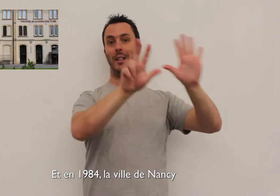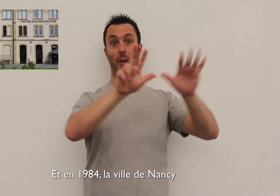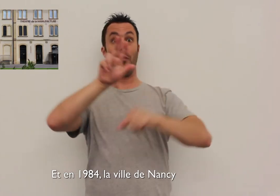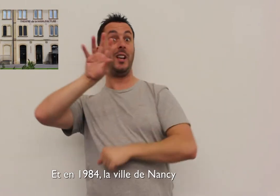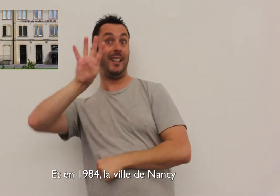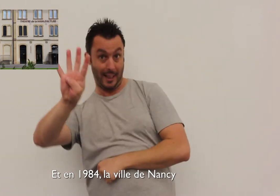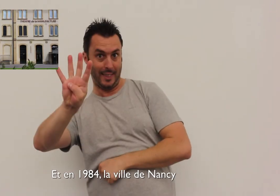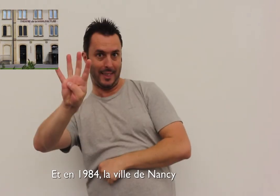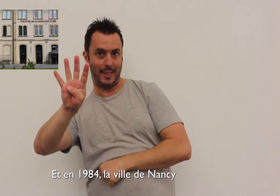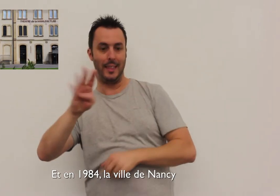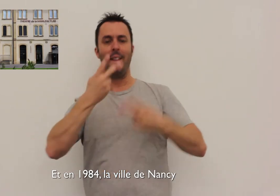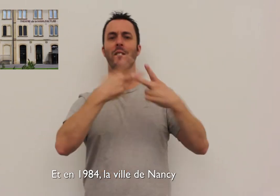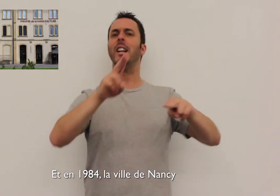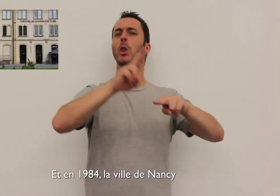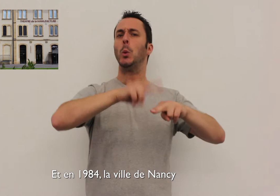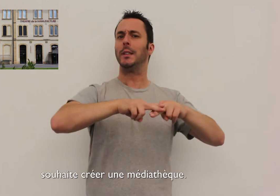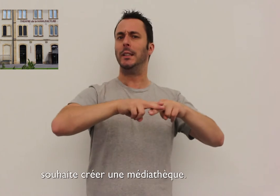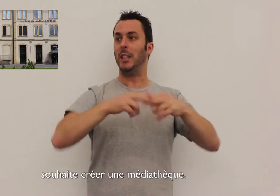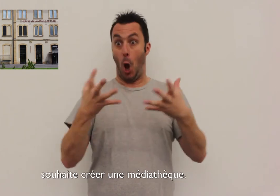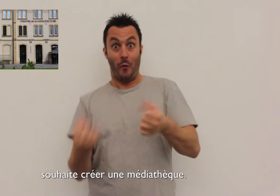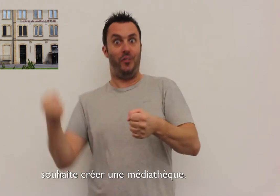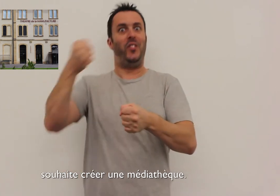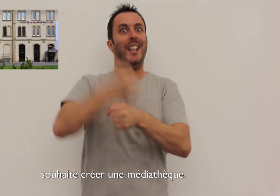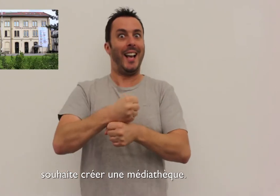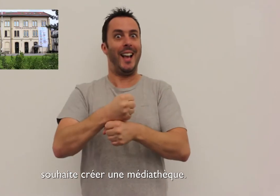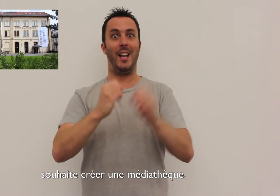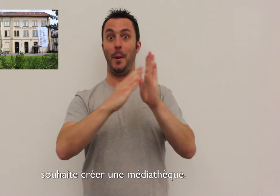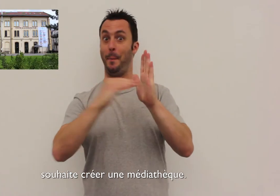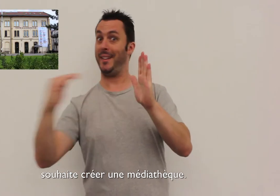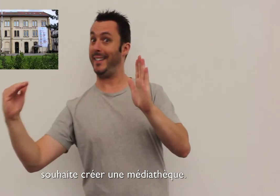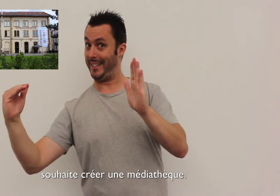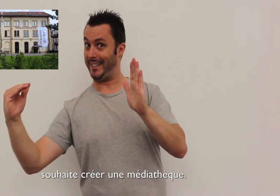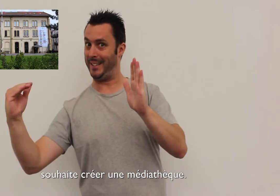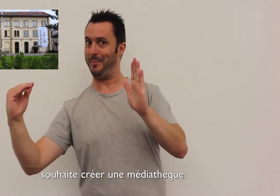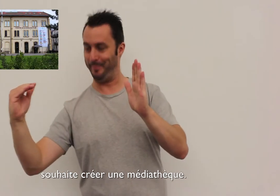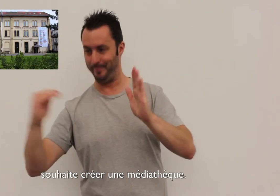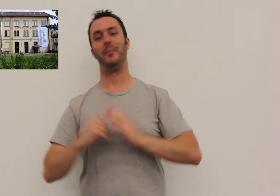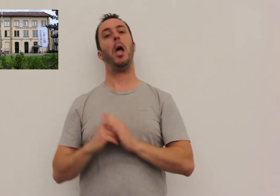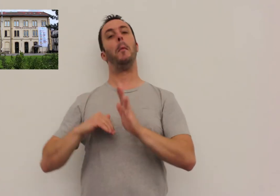Et en 1984, la ville de Nancy souhaite créer une médiathèque.